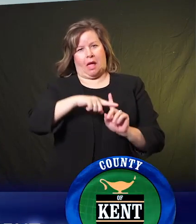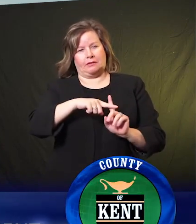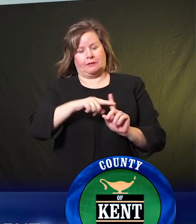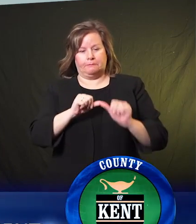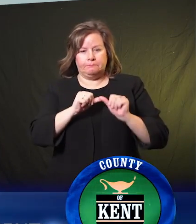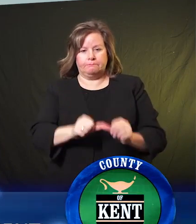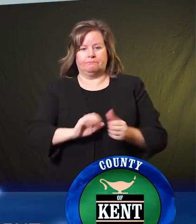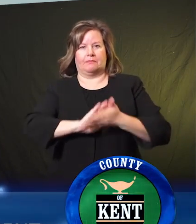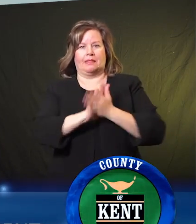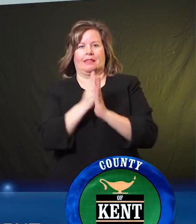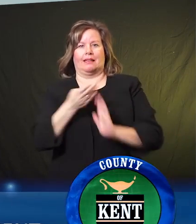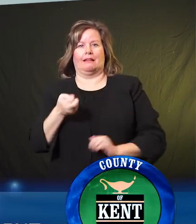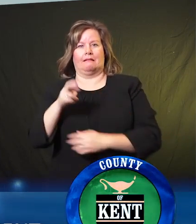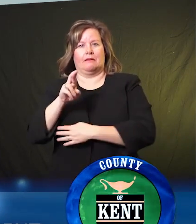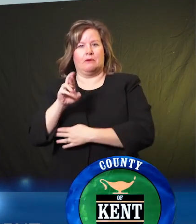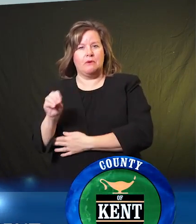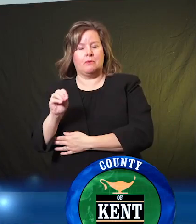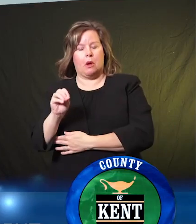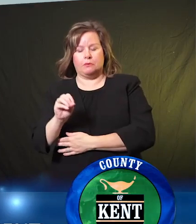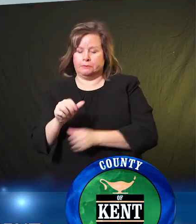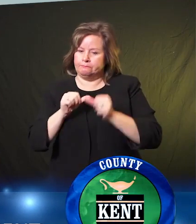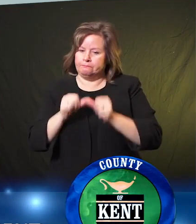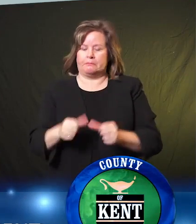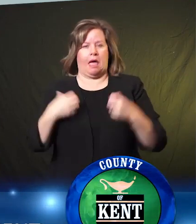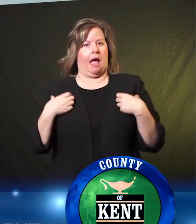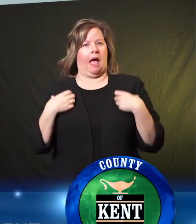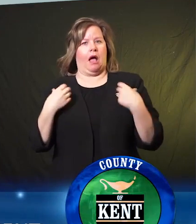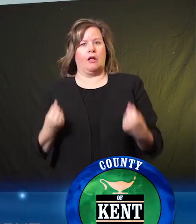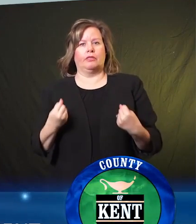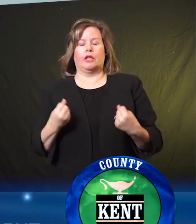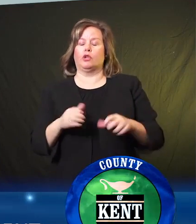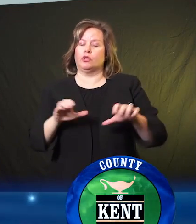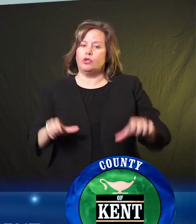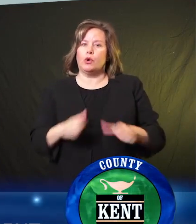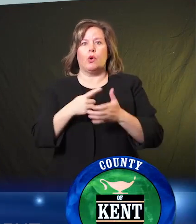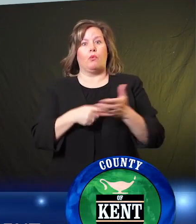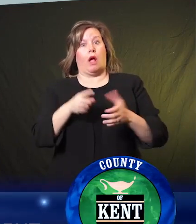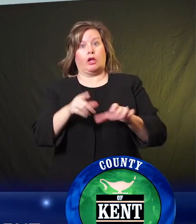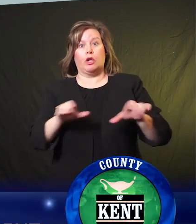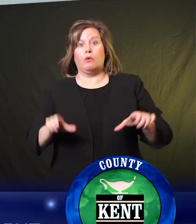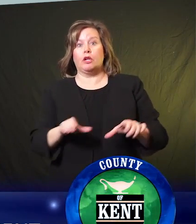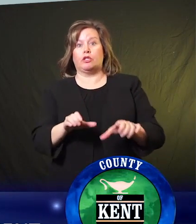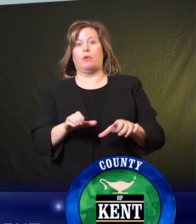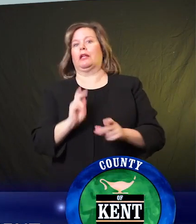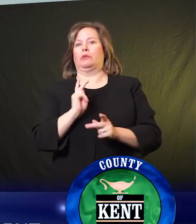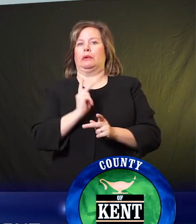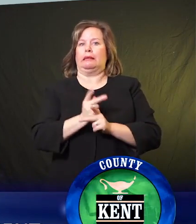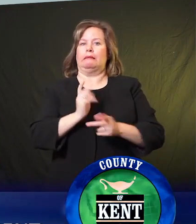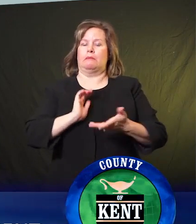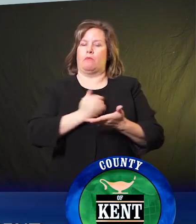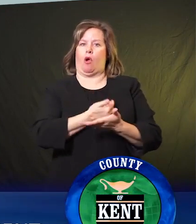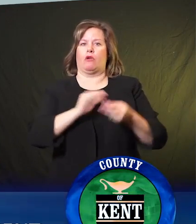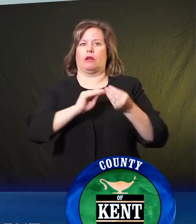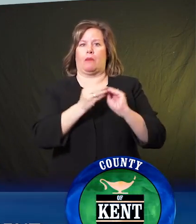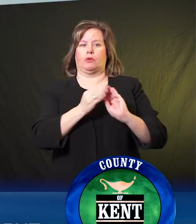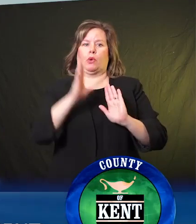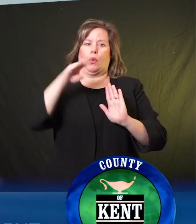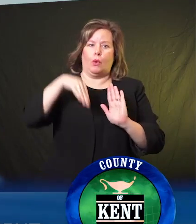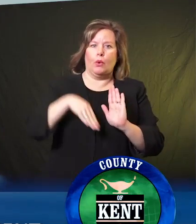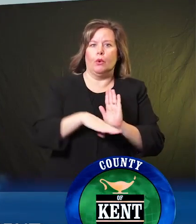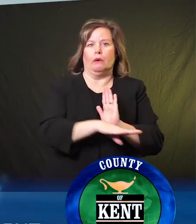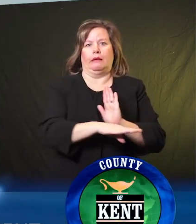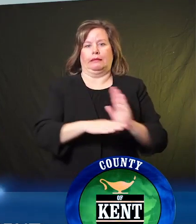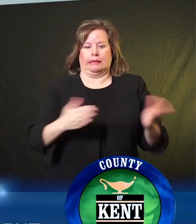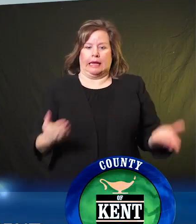positivos permanezcan heroicos mantengan saludables seguir haciendo las cosas que están haciendo con el fin de mantener esa curva